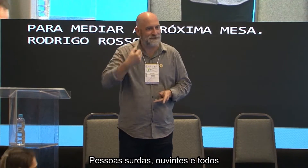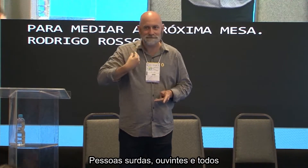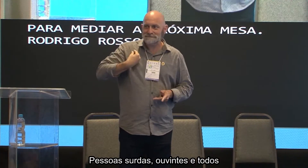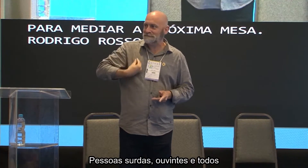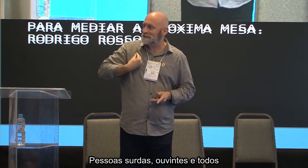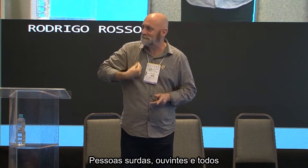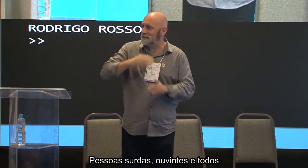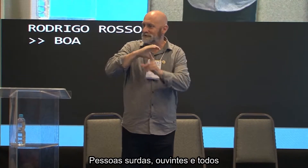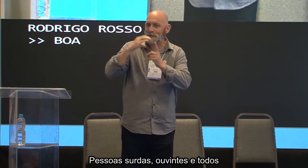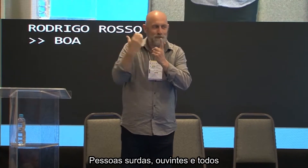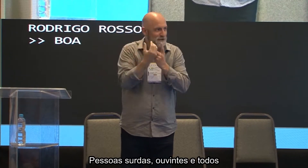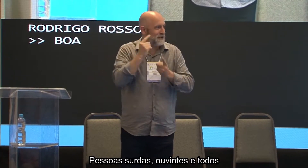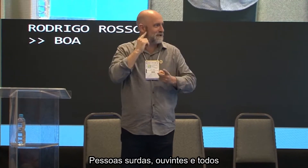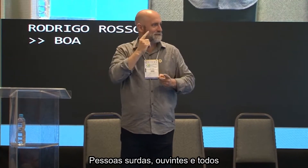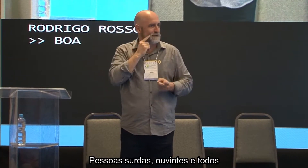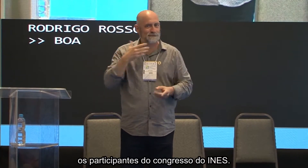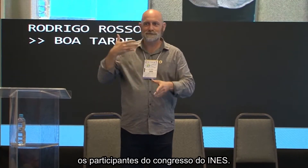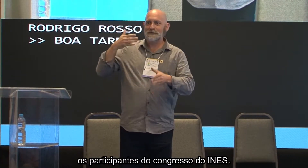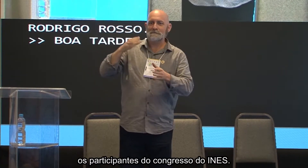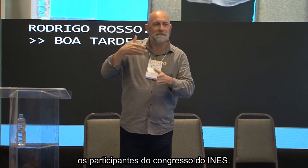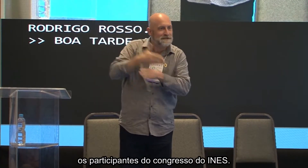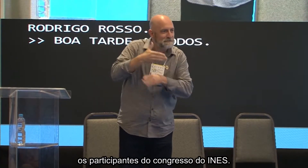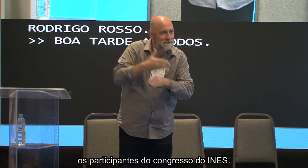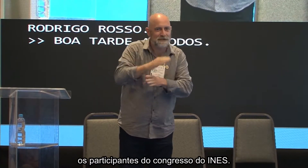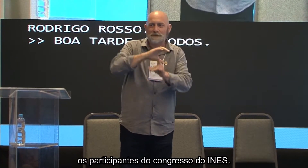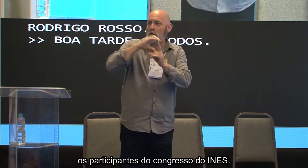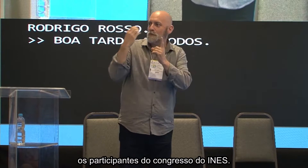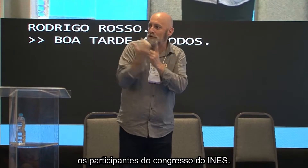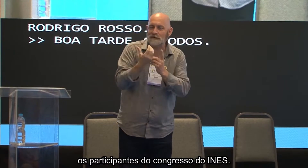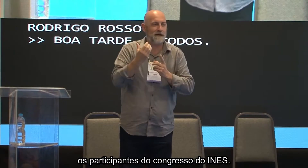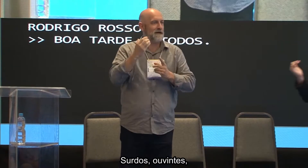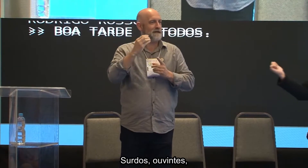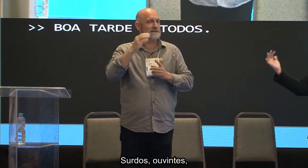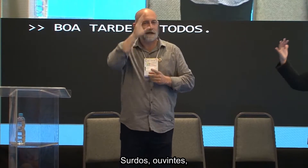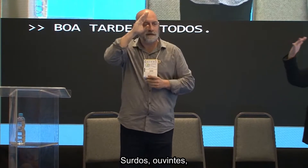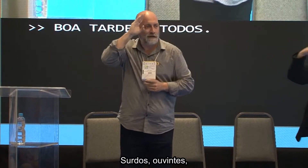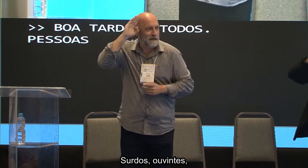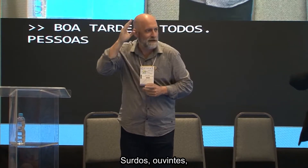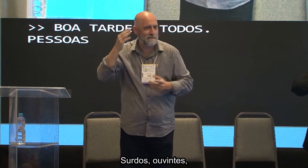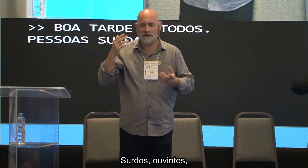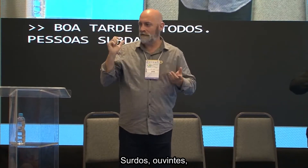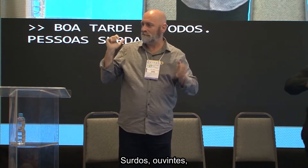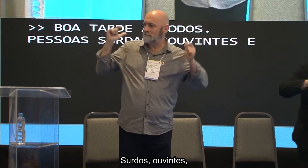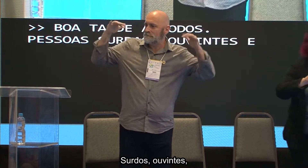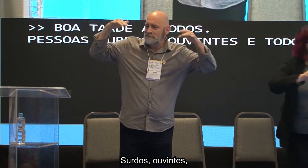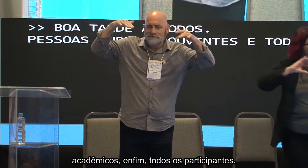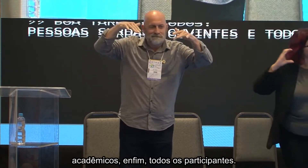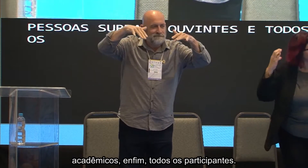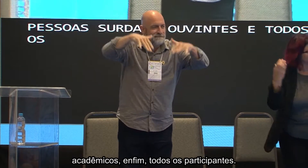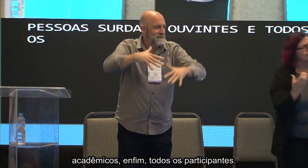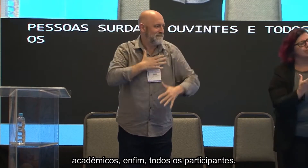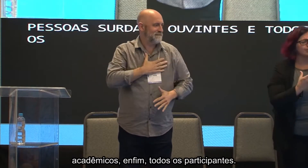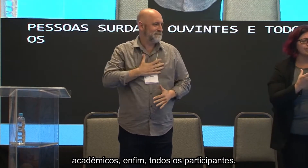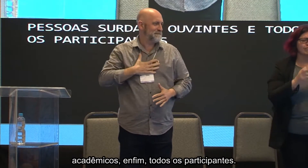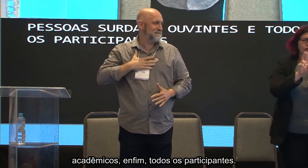pessoas surdas, ouvintes e todos os participantes do Congresso do INES, surdos, ouvintes, acadêmicos, enfim, todos